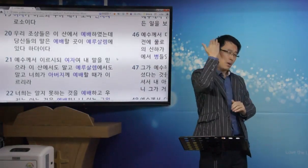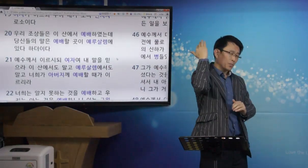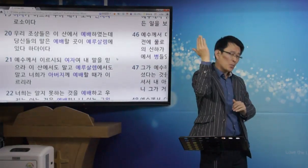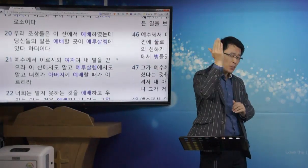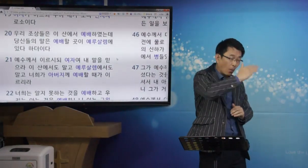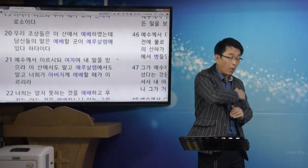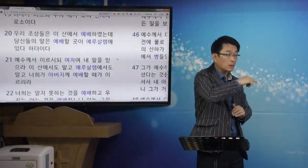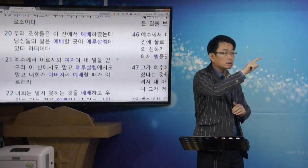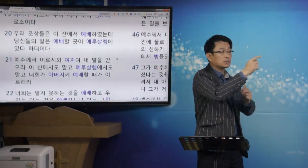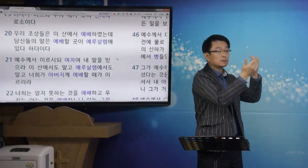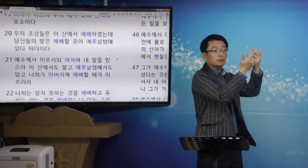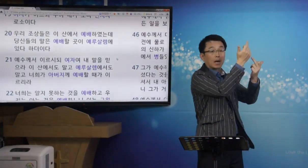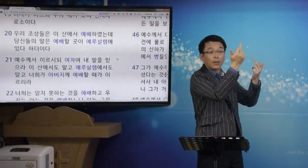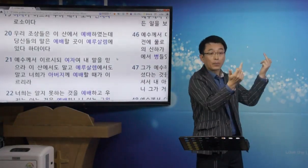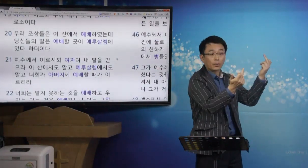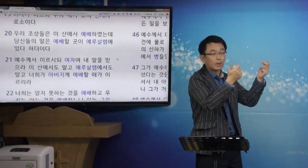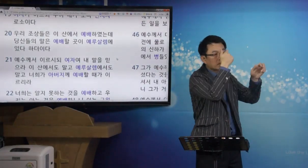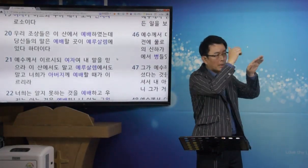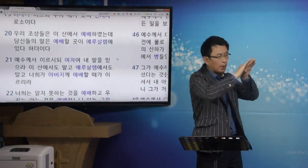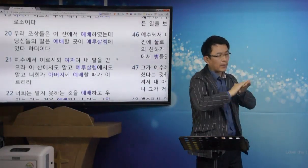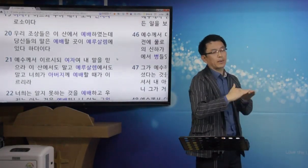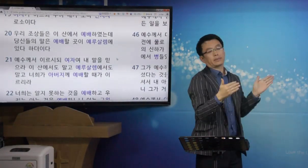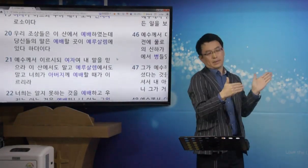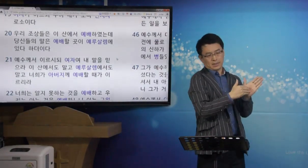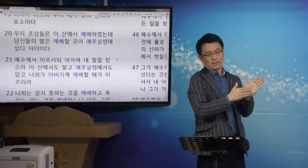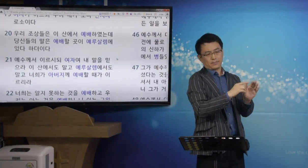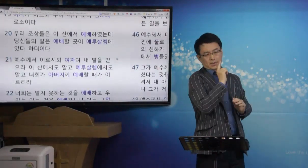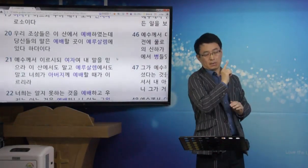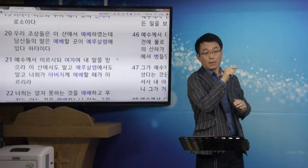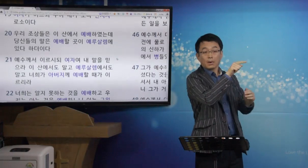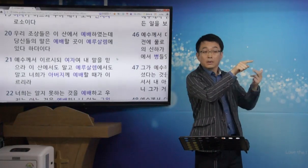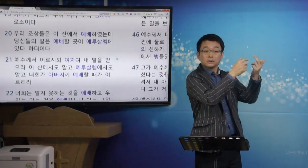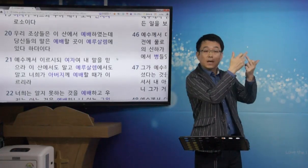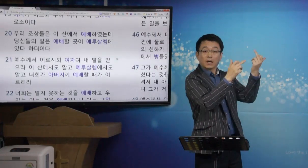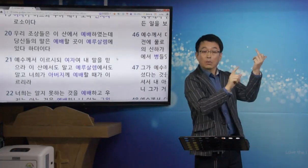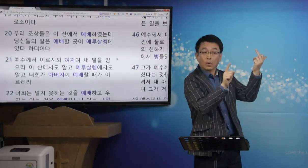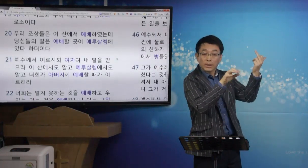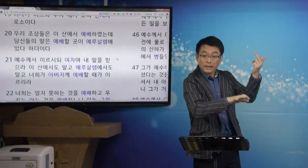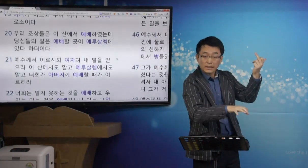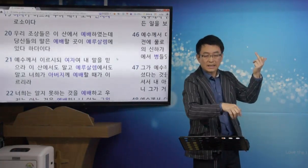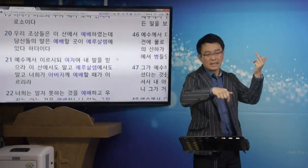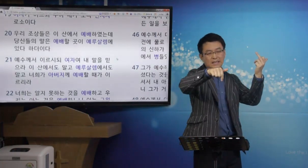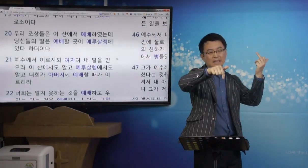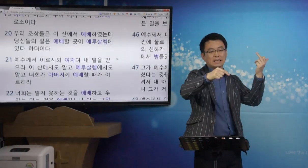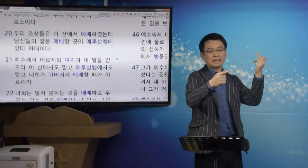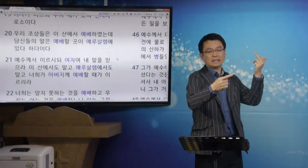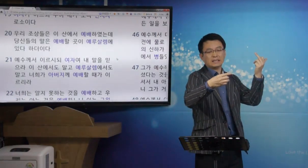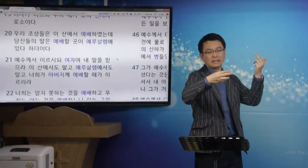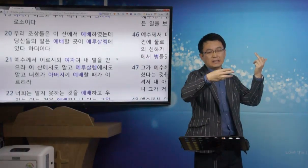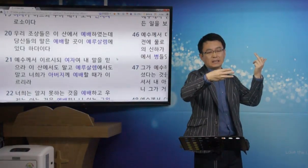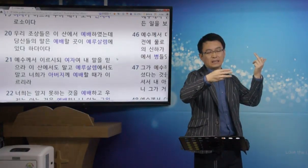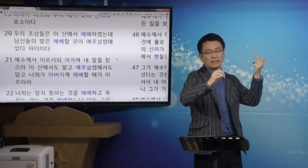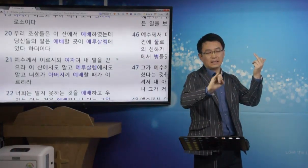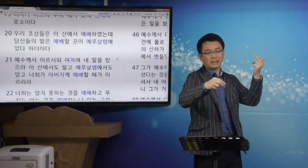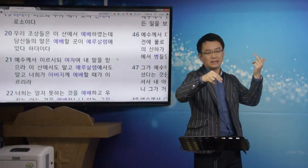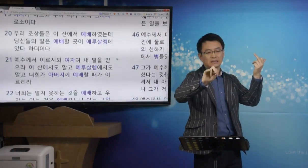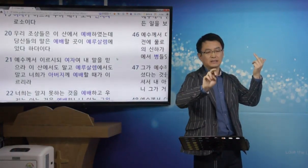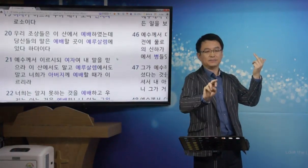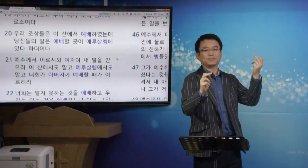사마리아의 옛 조상들은 옛날부터 이 산에서 예배를 드렸는데 이 산은 어디입니까?